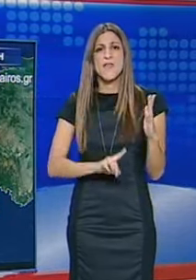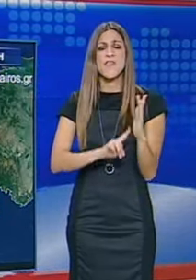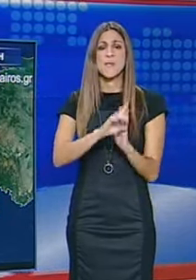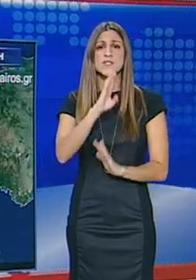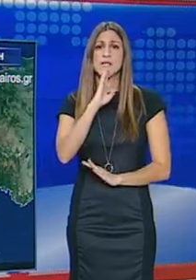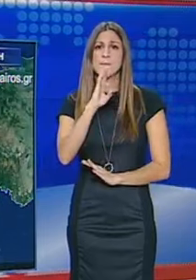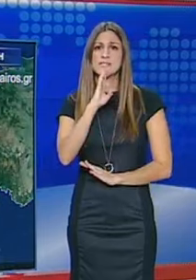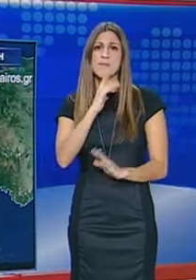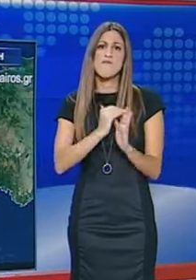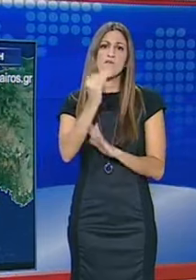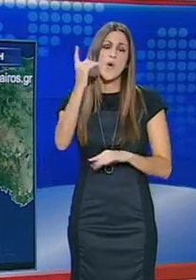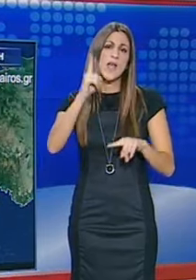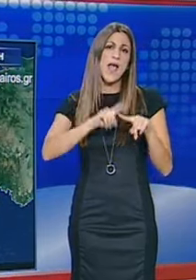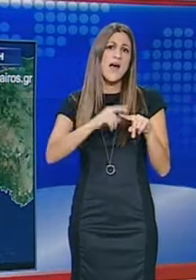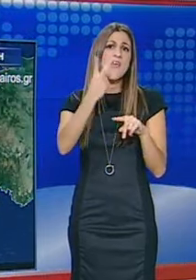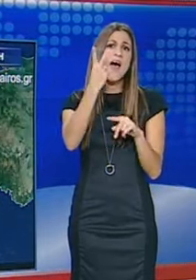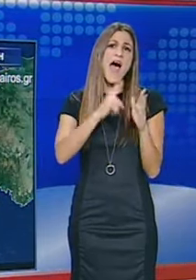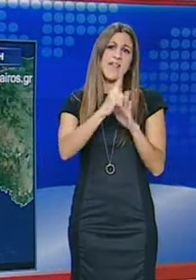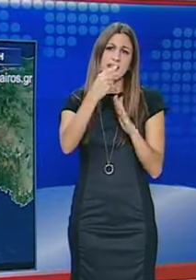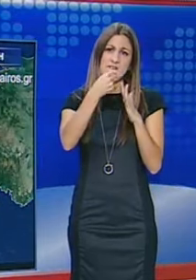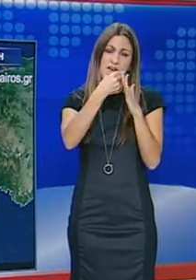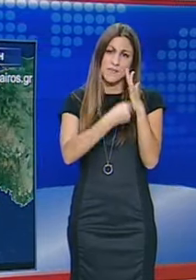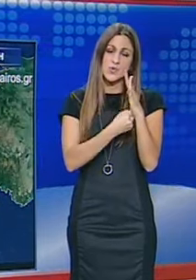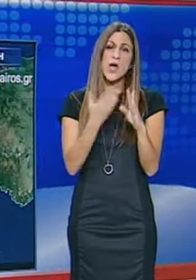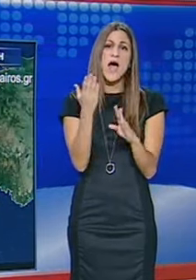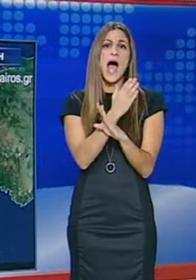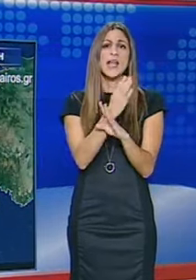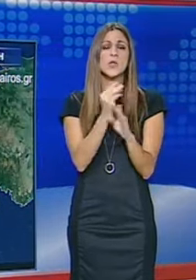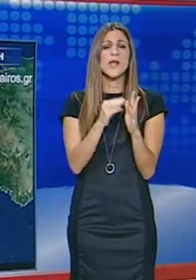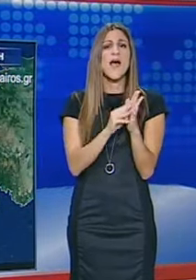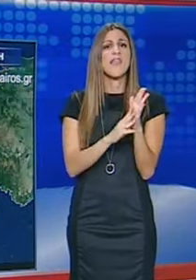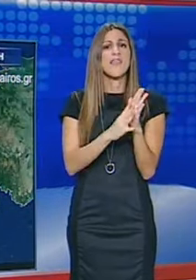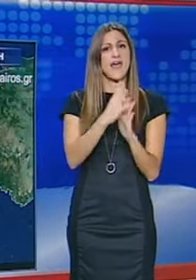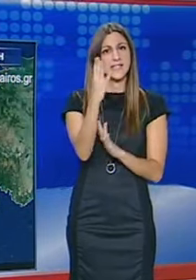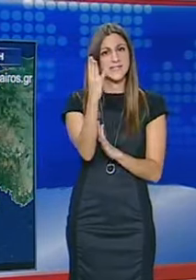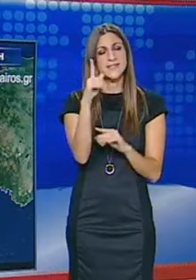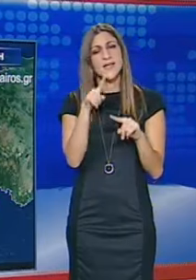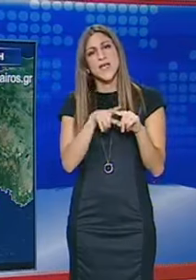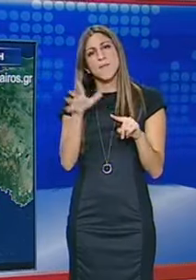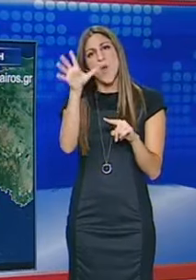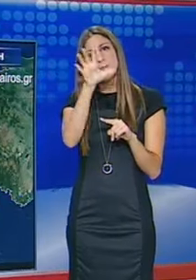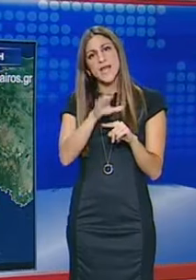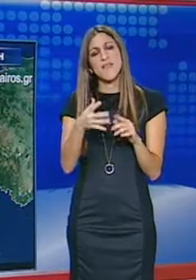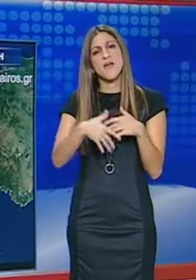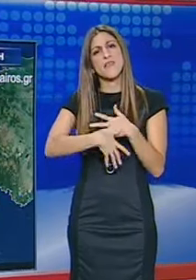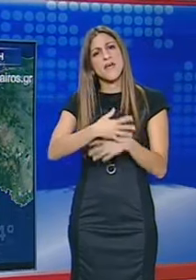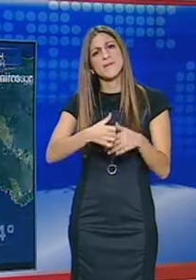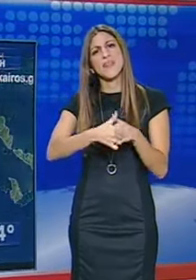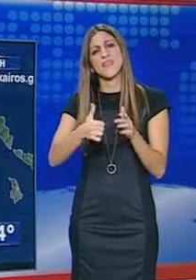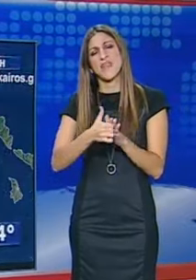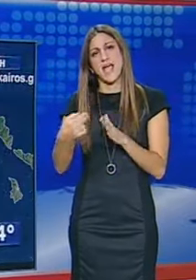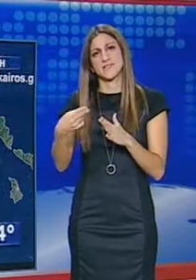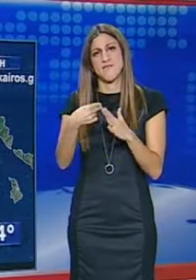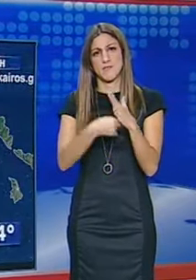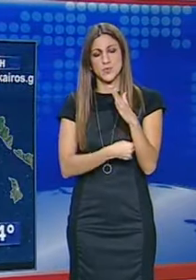ανέβει το μεσημέρι στη βόρεια ελλάδα έως 11° στα ανατολικά ηπειρωτικά έως 14 και στην υπόλοιπη χώρα έως 15 με 16°